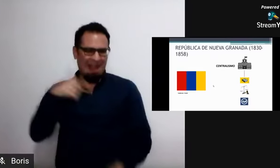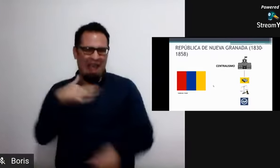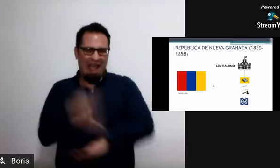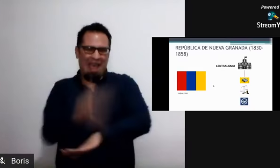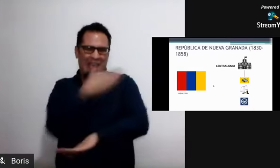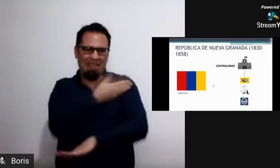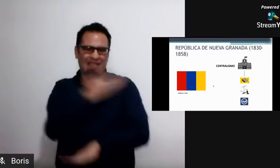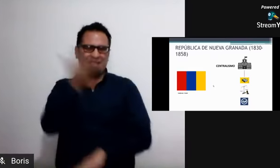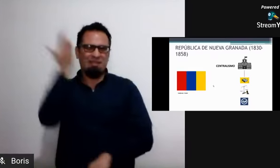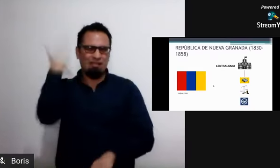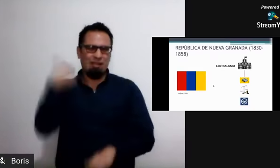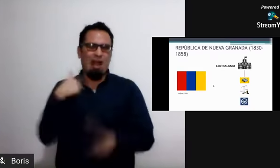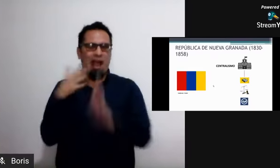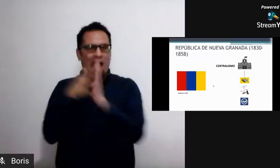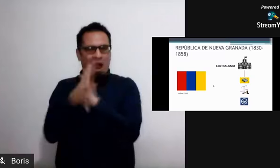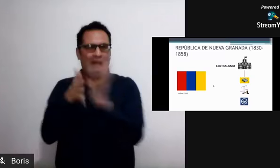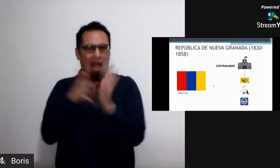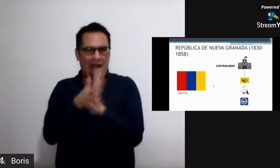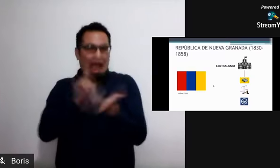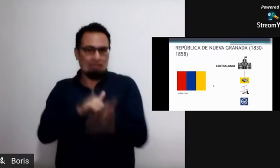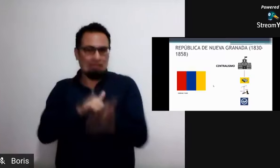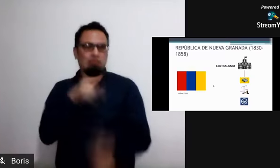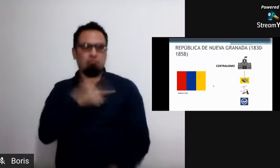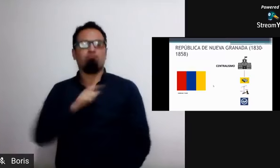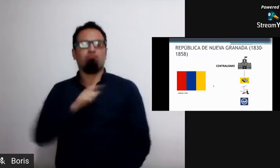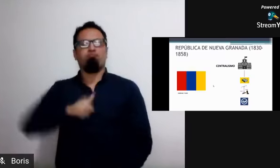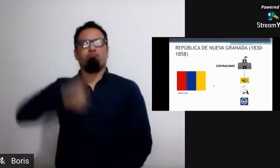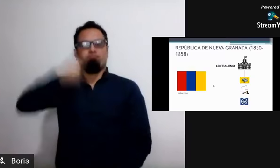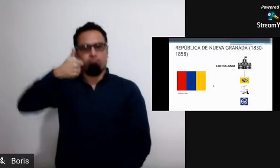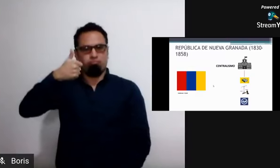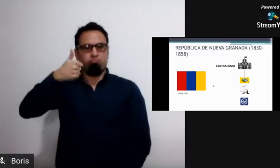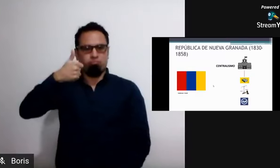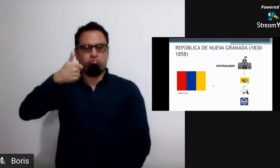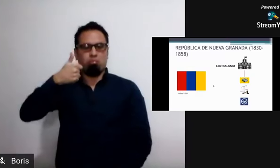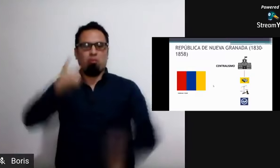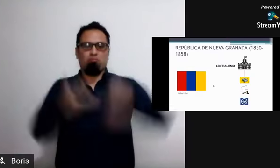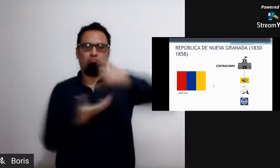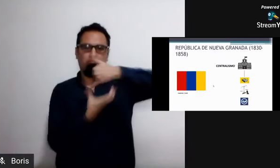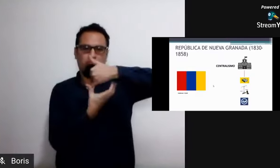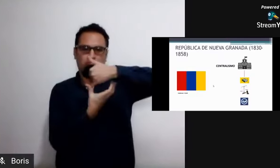al frente del presidente de Santander.